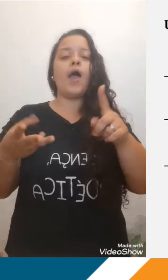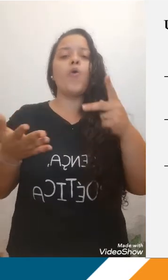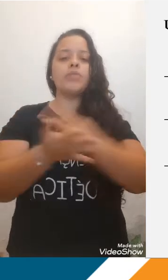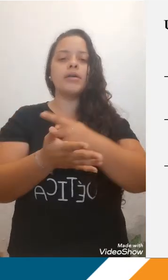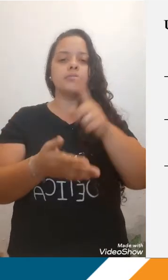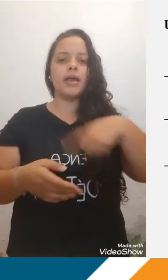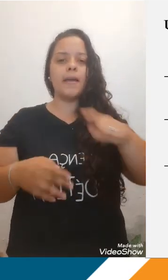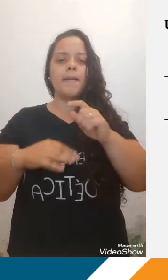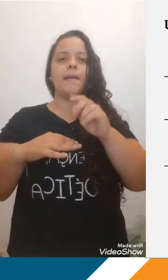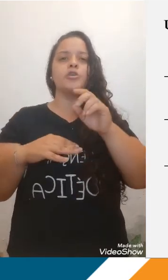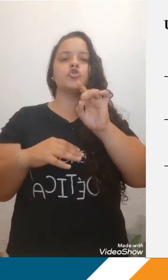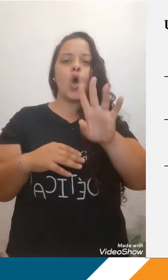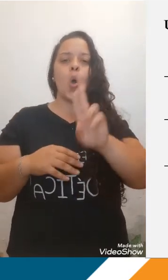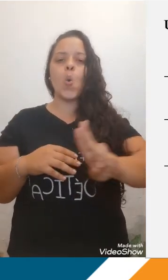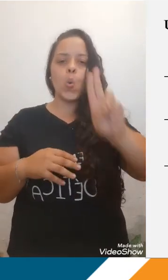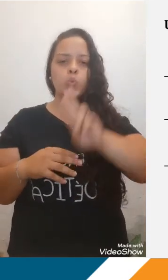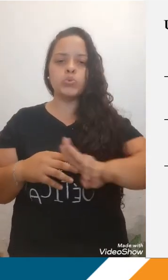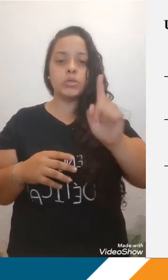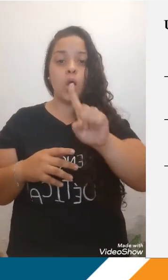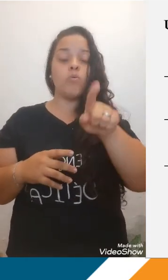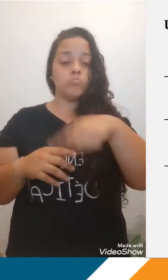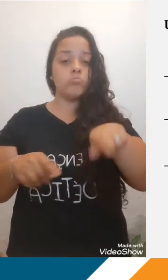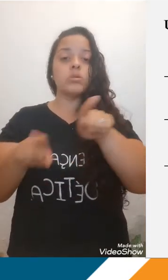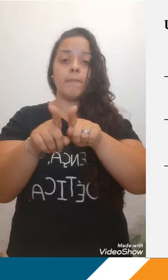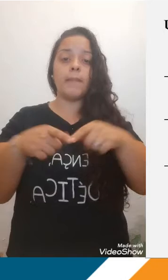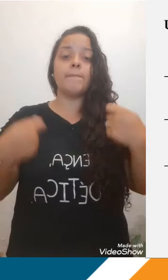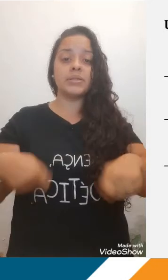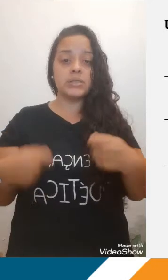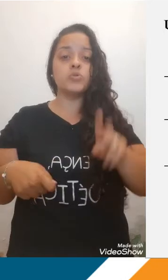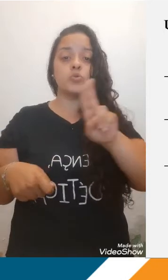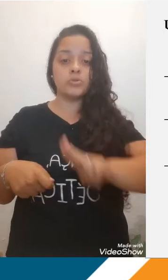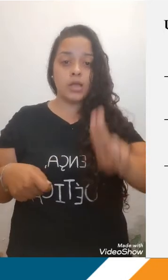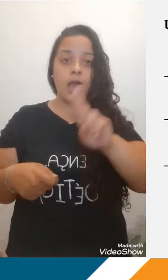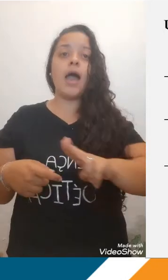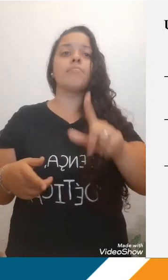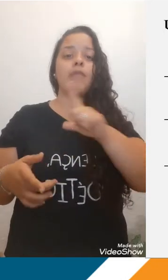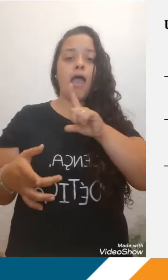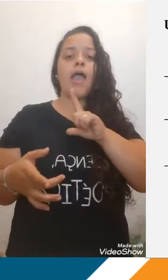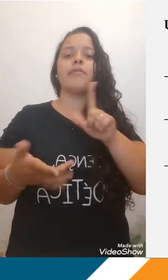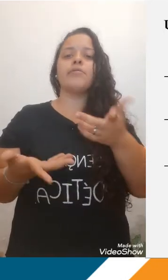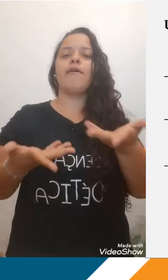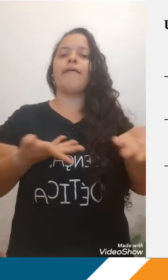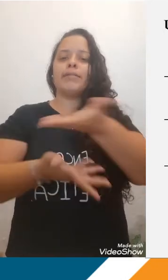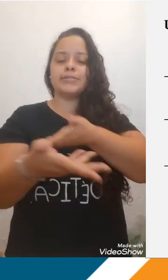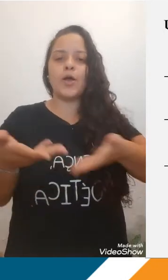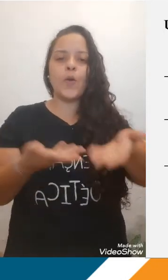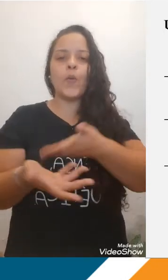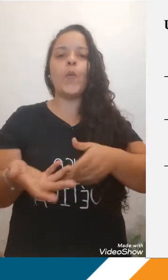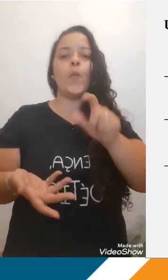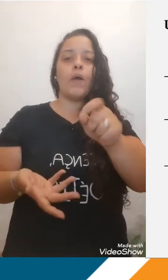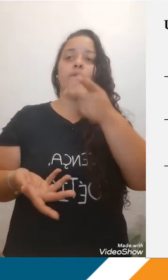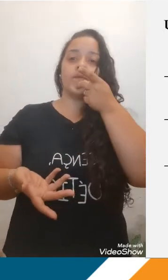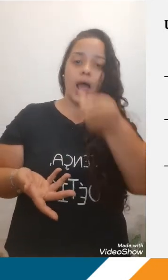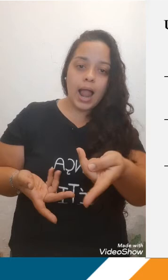que, mais do que o uso do repertório, você precisa demonstrar que ele tem uma relação com o que você